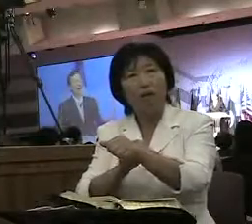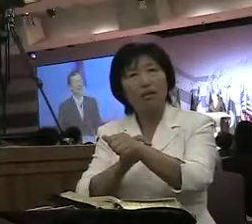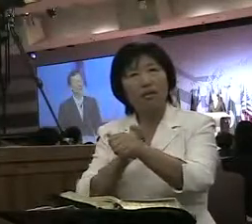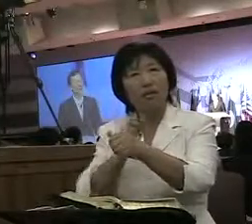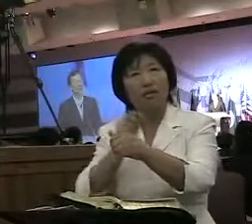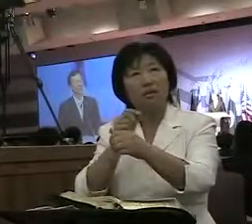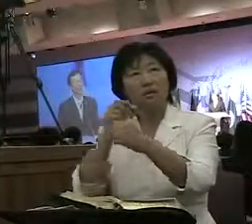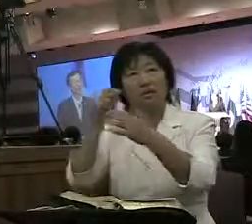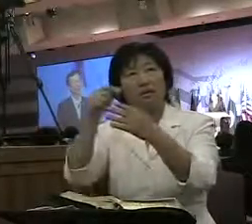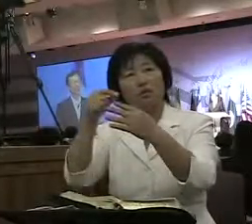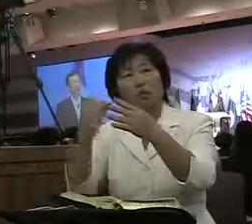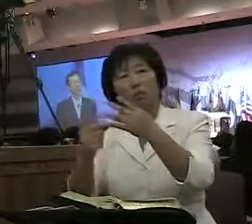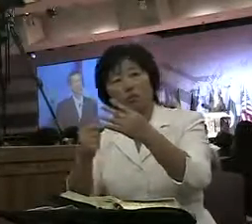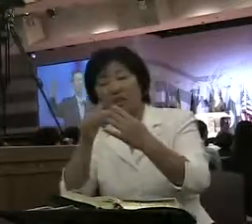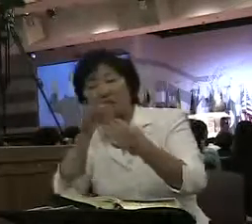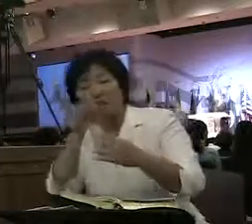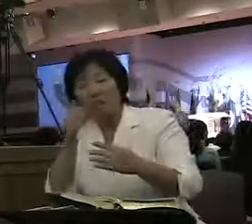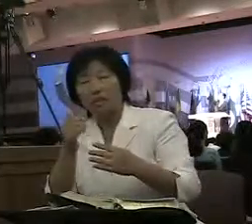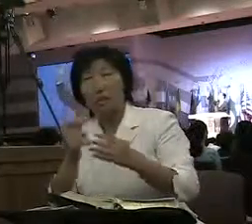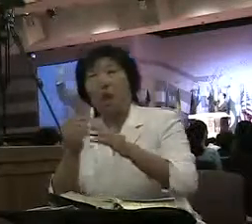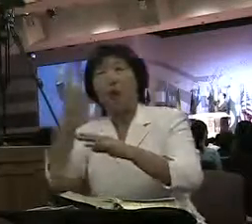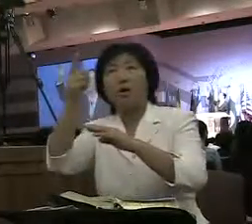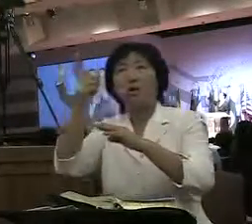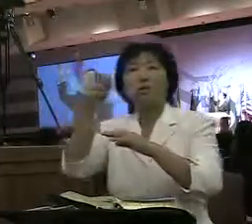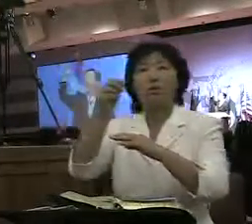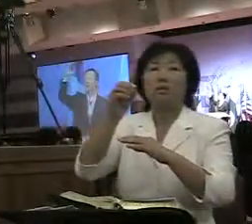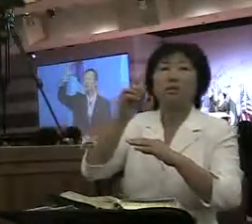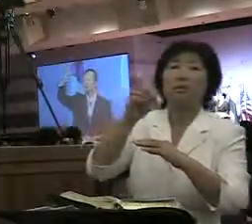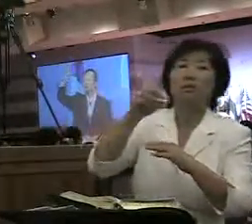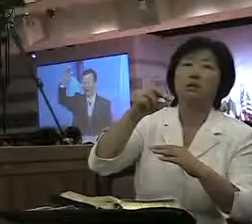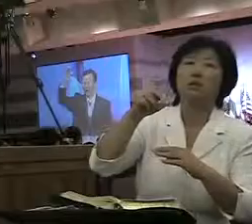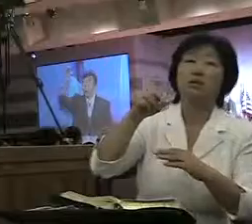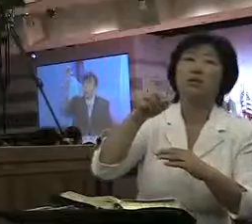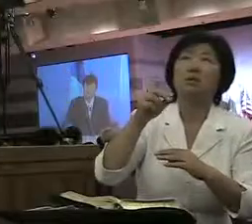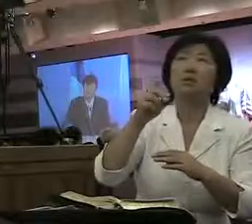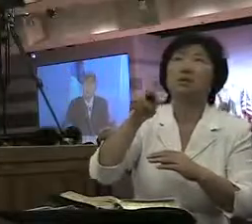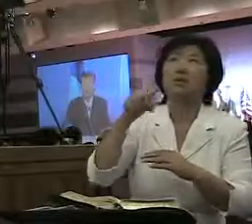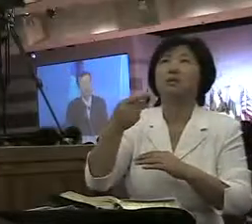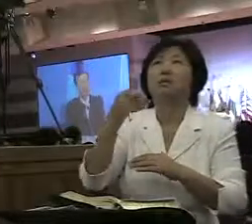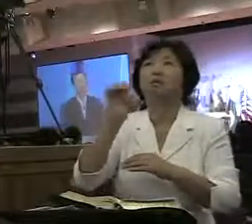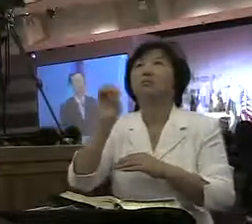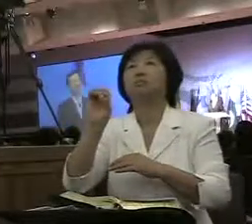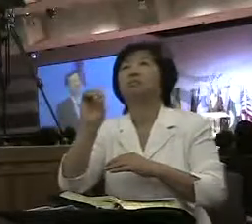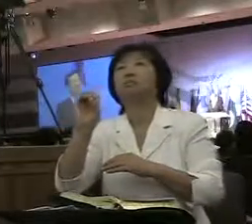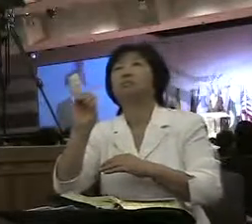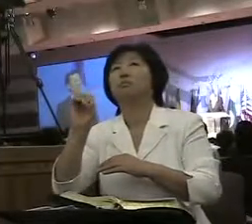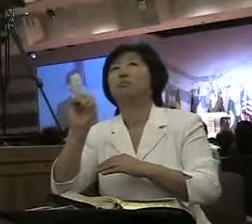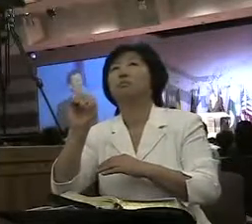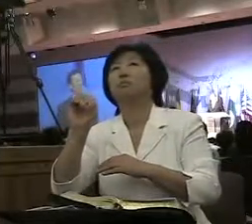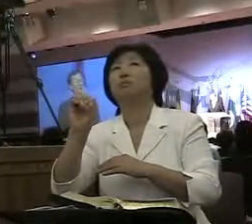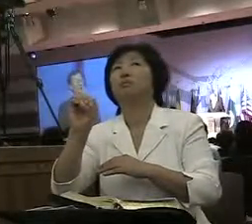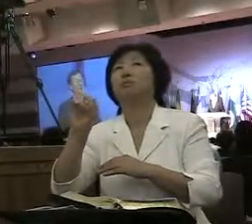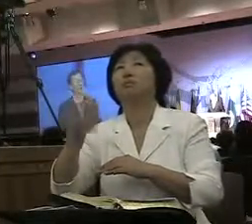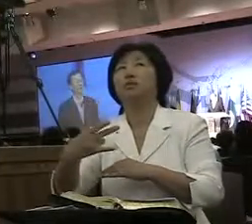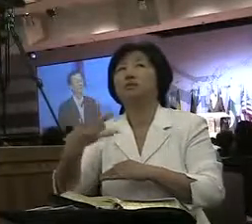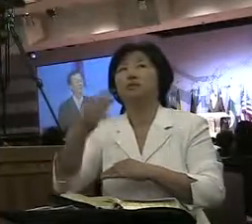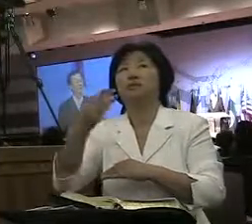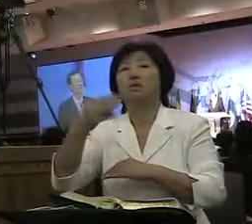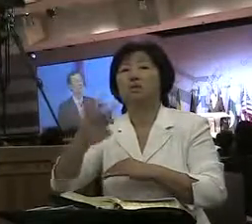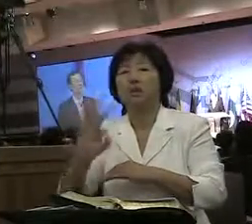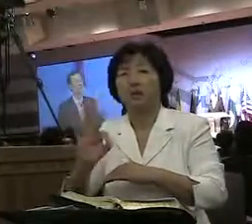올라가는 것이고, 수프림 콜까지 올라가서도 거기서 결정된 것은 끝이에요. 더 이상 돌이킬 수가 없습니다.